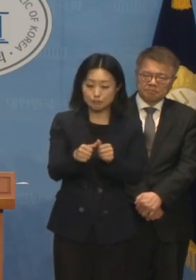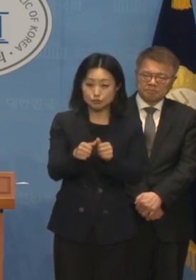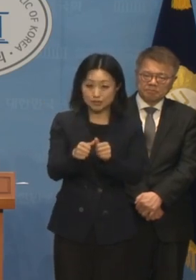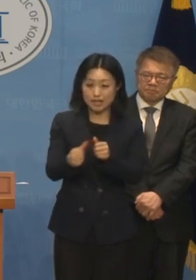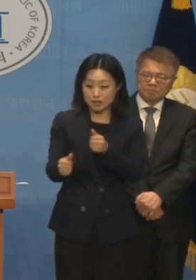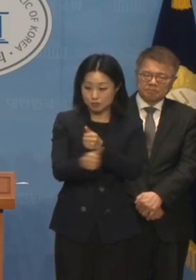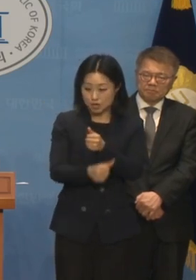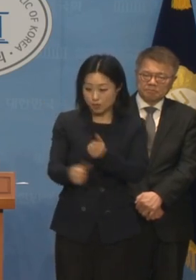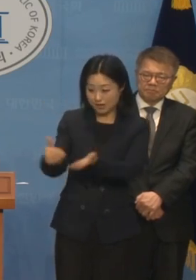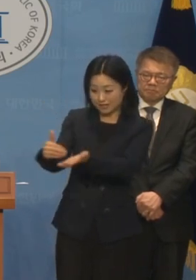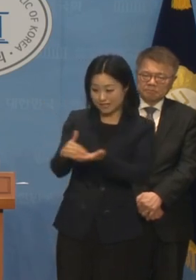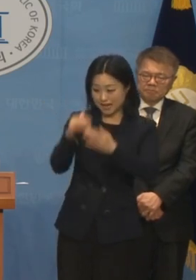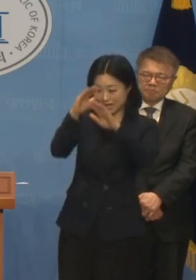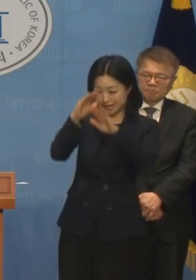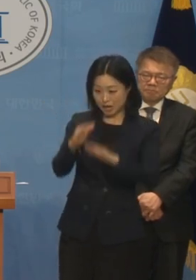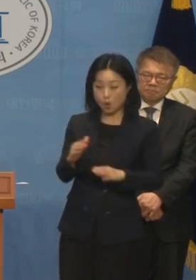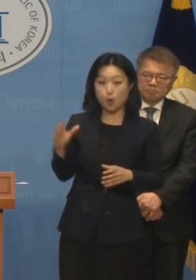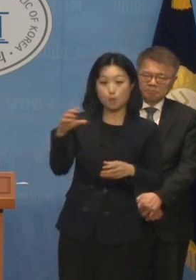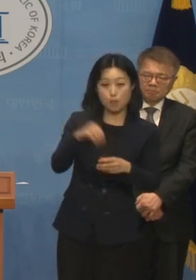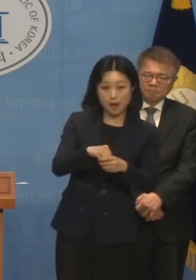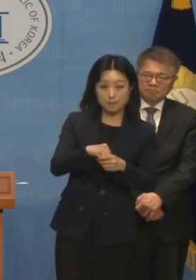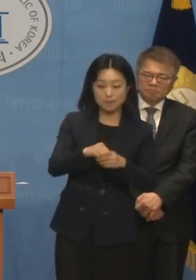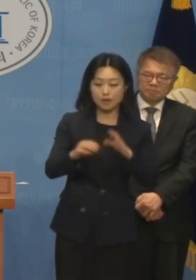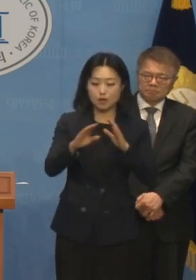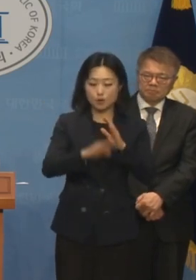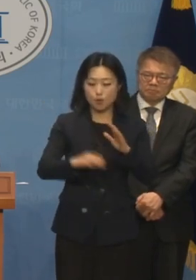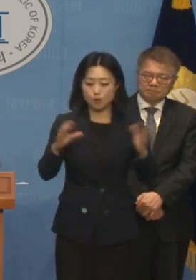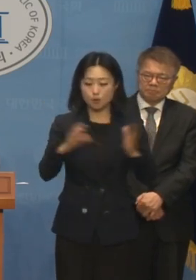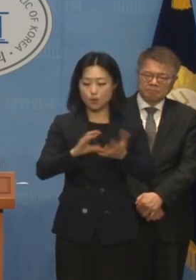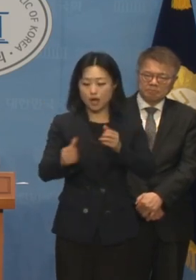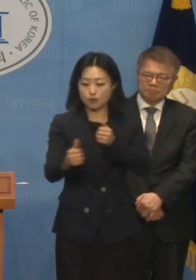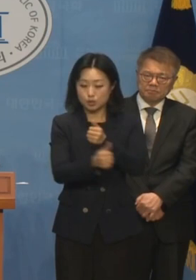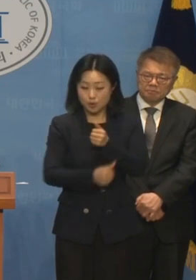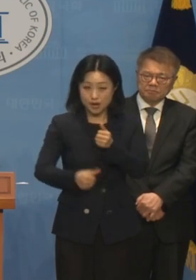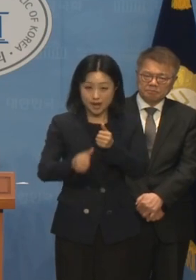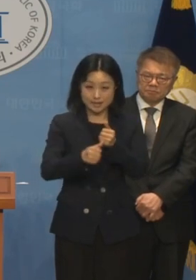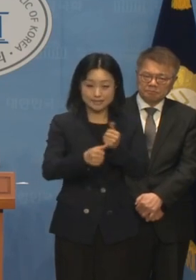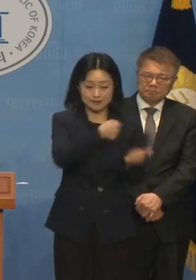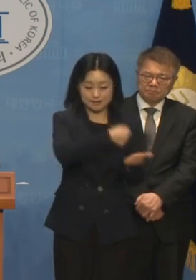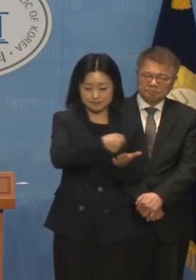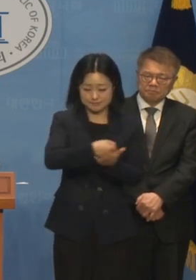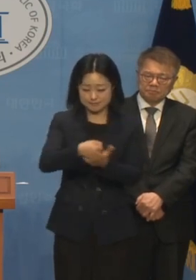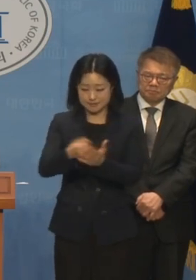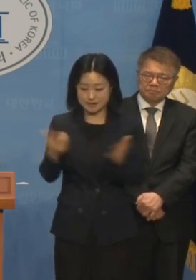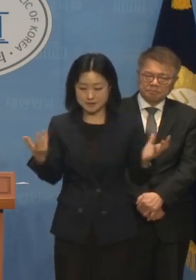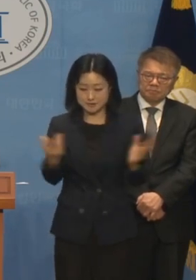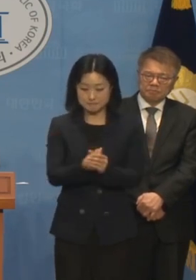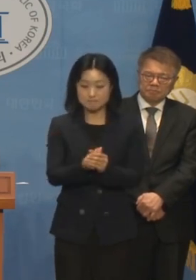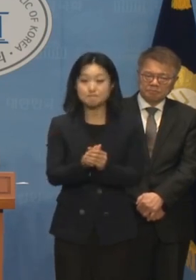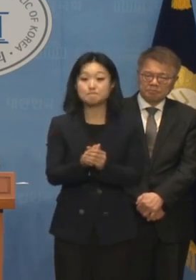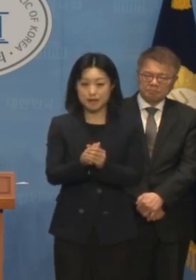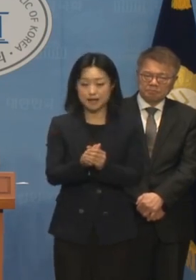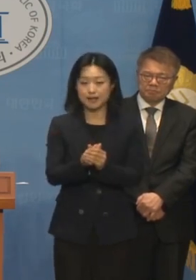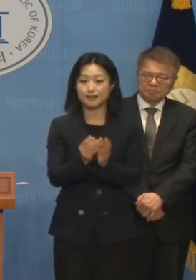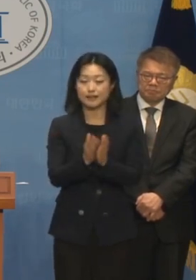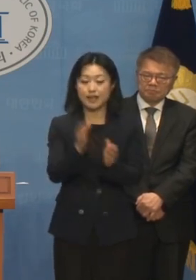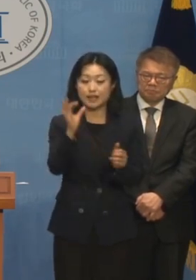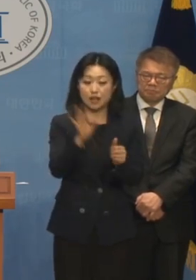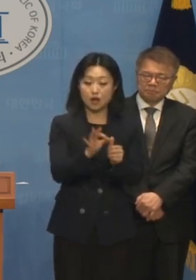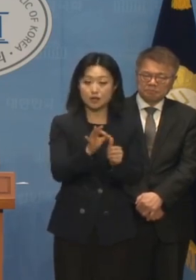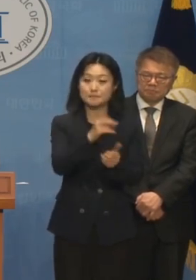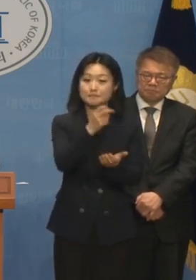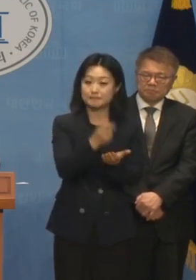의견을 충분히 수렴하여 공론화위원회가 최종 작성한 것입니다. 연금